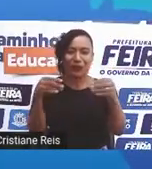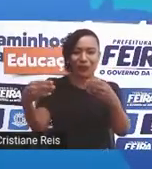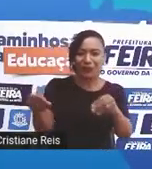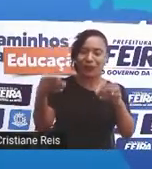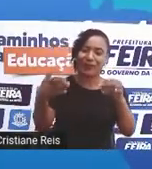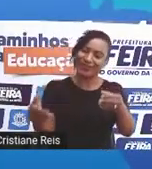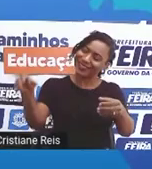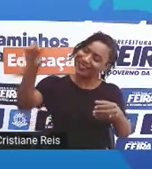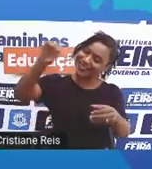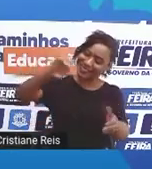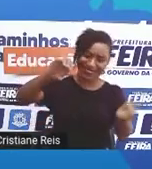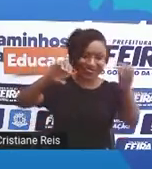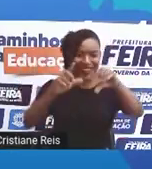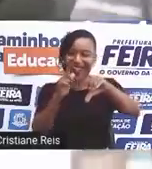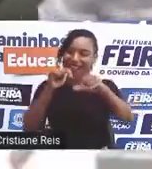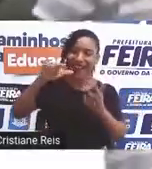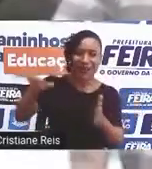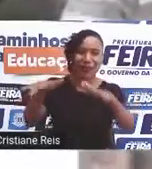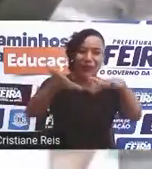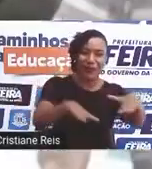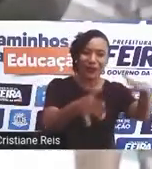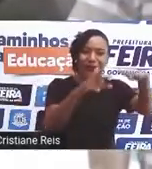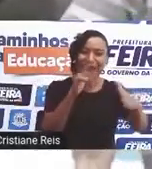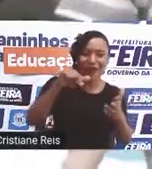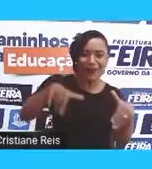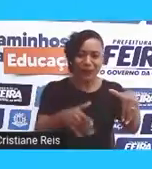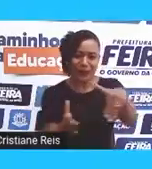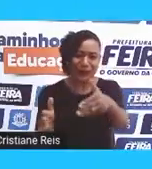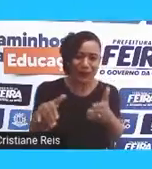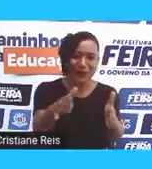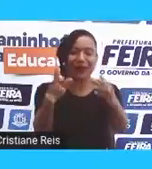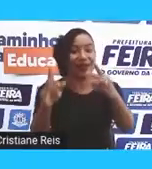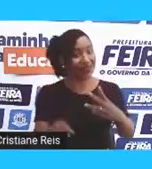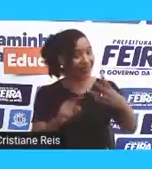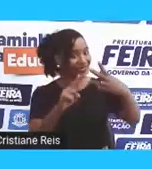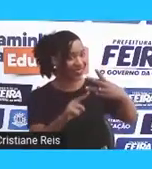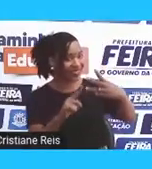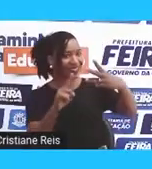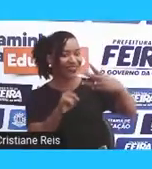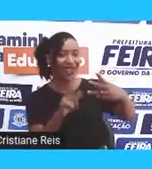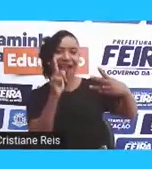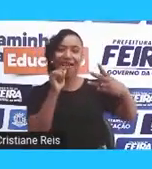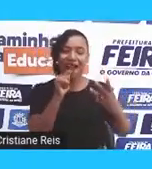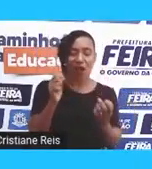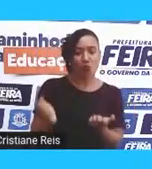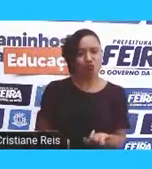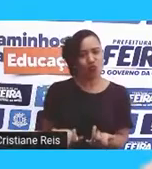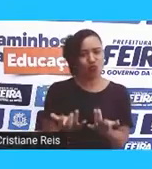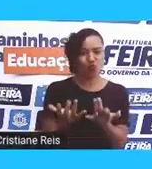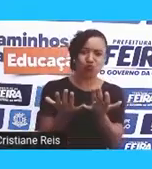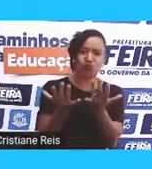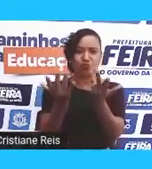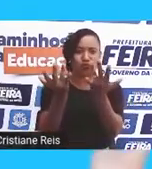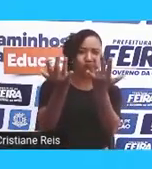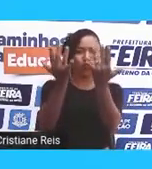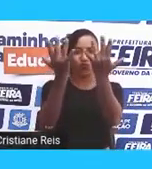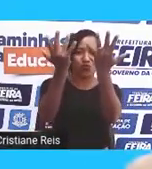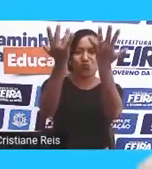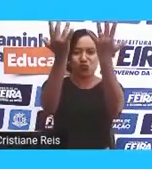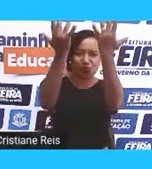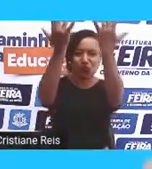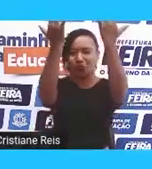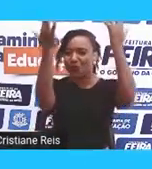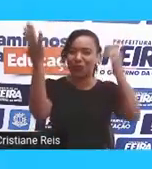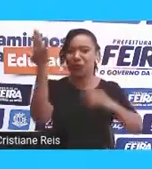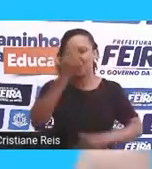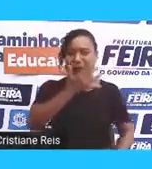rios, lagos, lagoas e mar. Gasoso. A evaporar. É